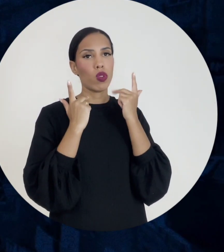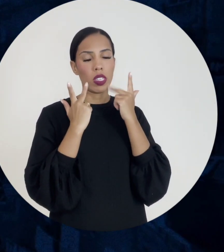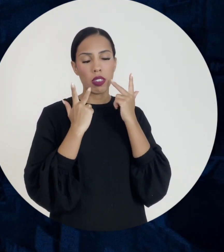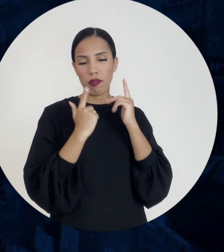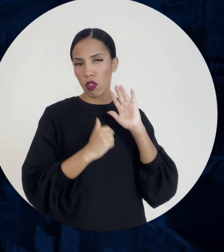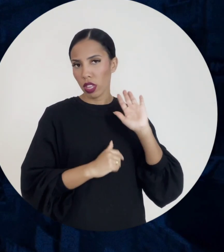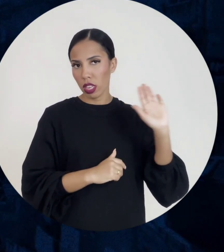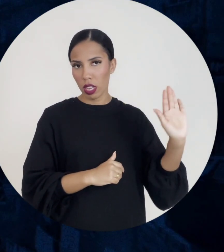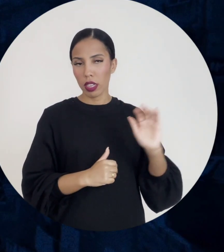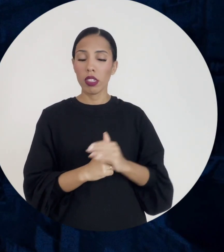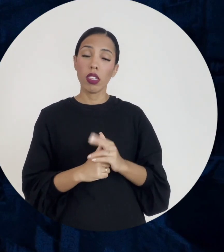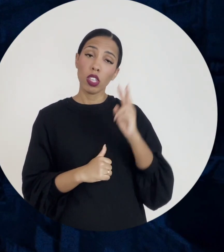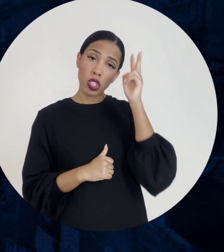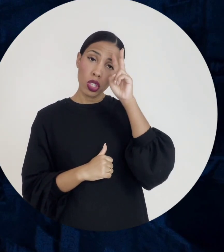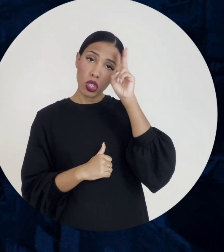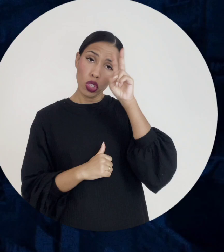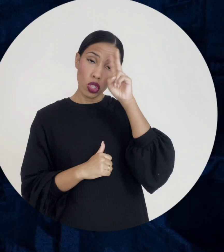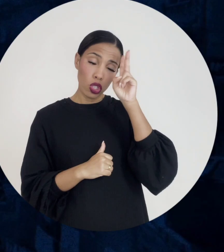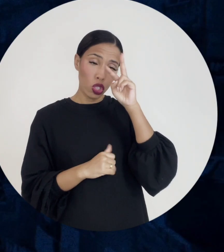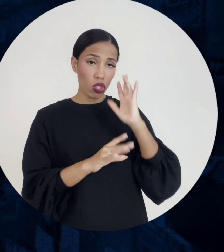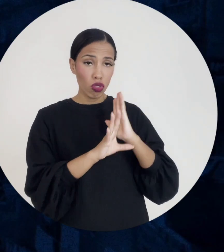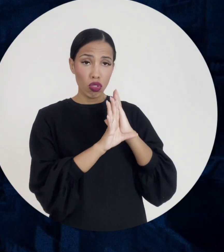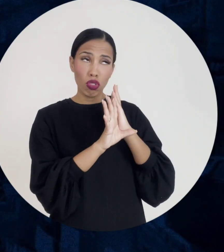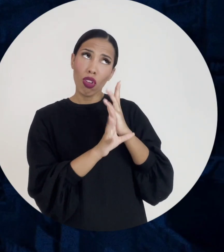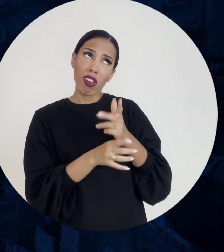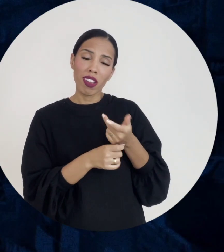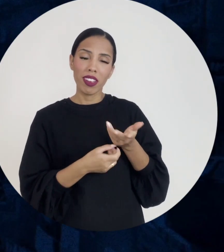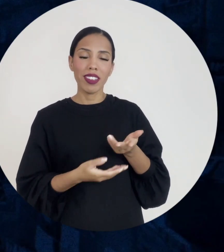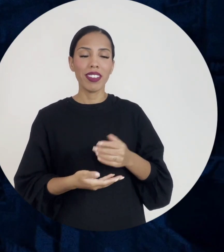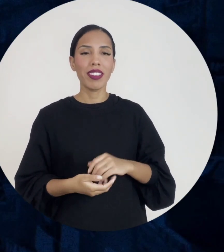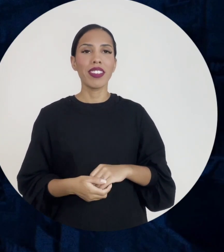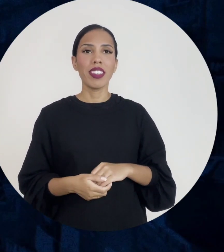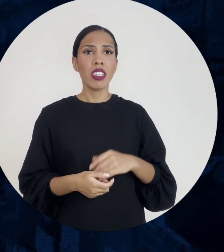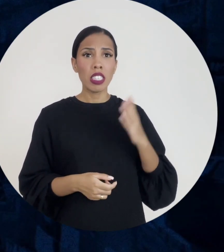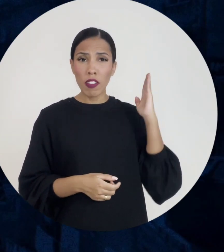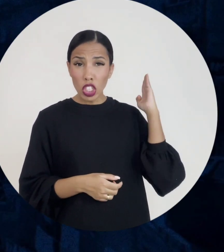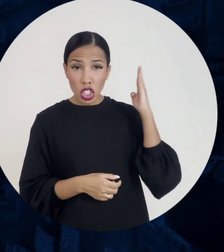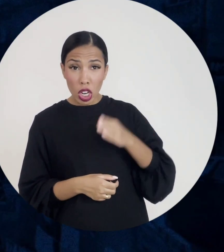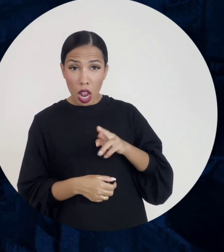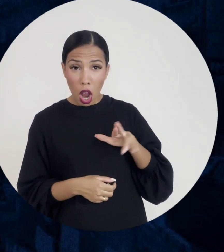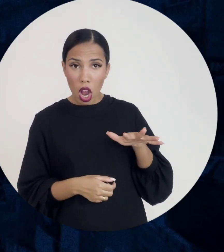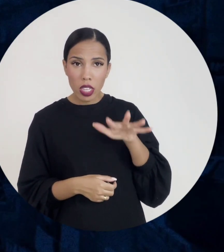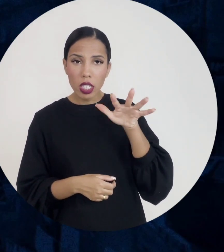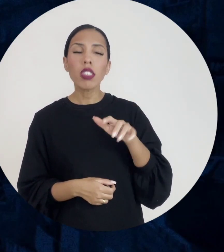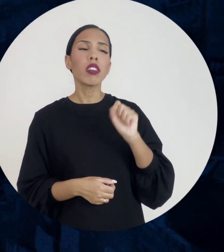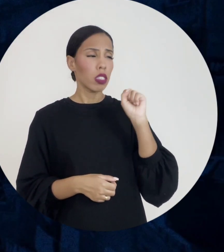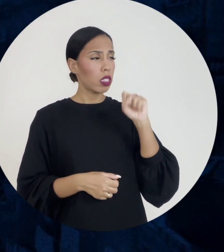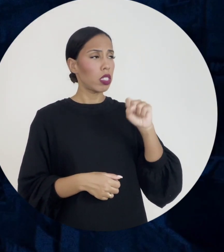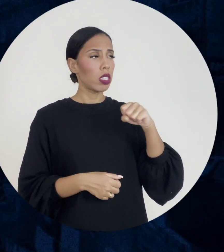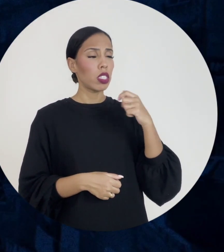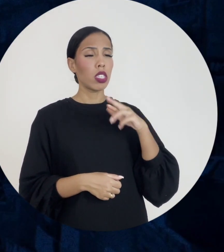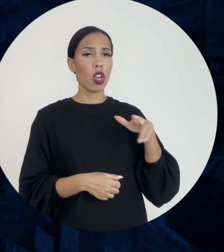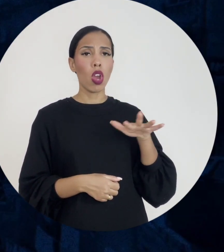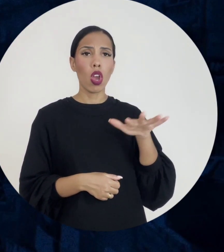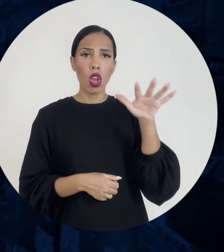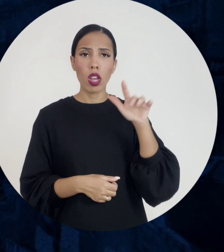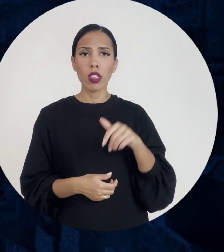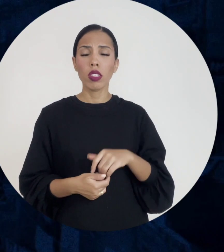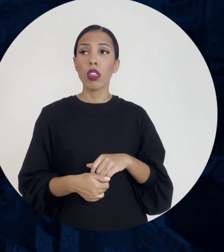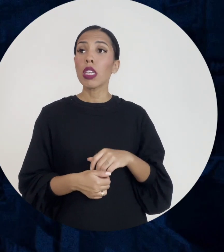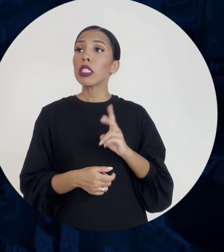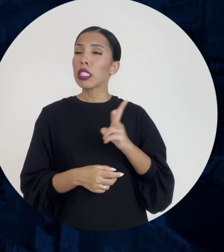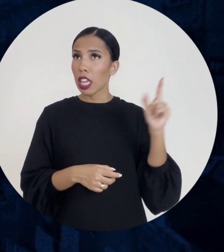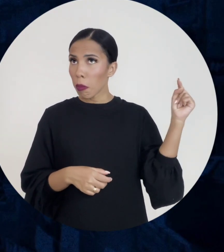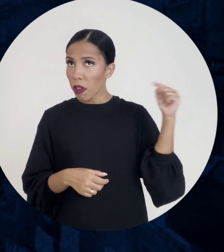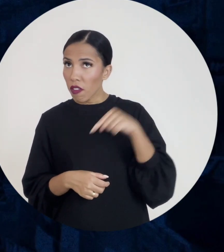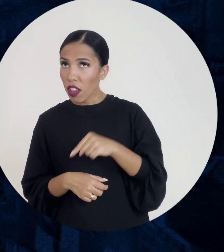é a história, né? E já veio direto para a Rocinha? Direto para a Rocinha. Nessas outras vezes que a senhora veio também, já era Rocinha? Eu